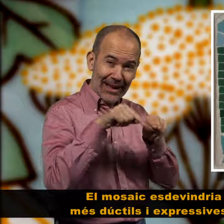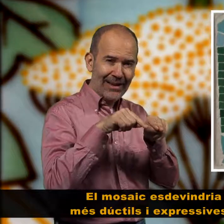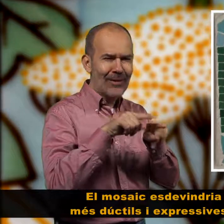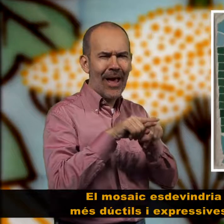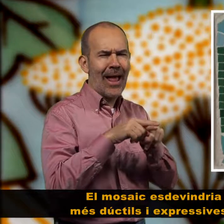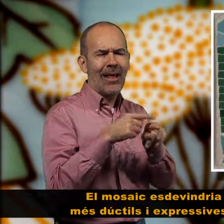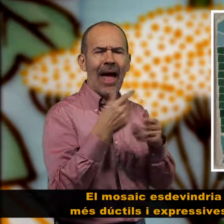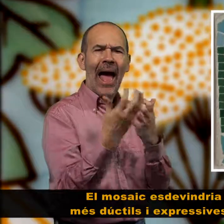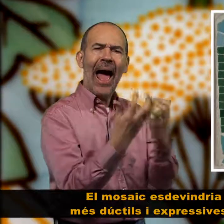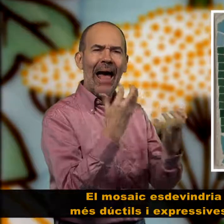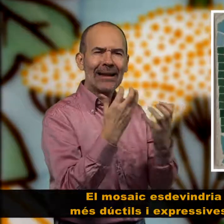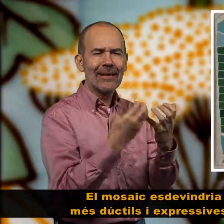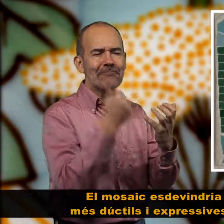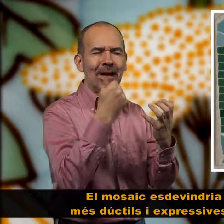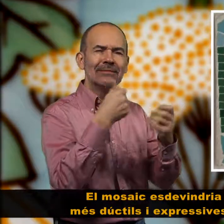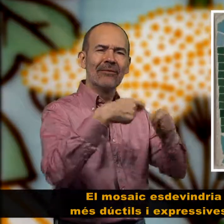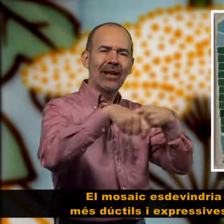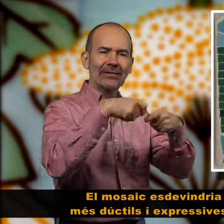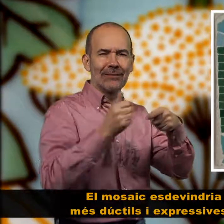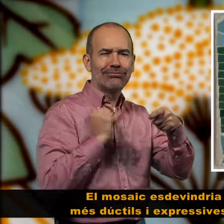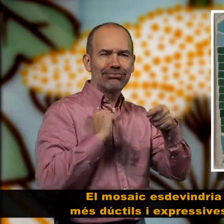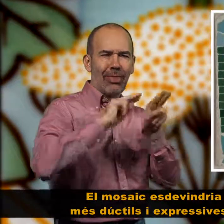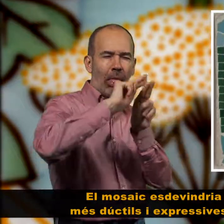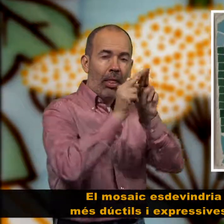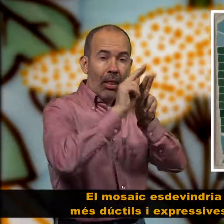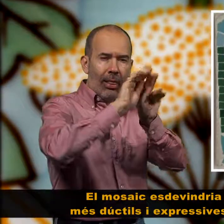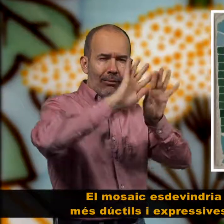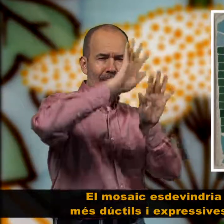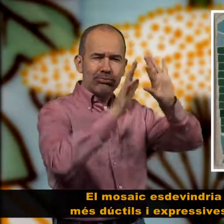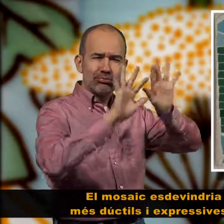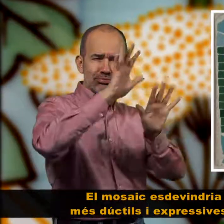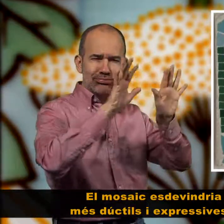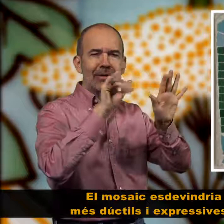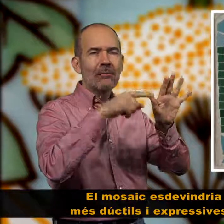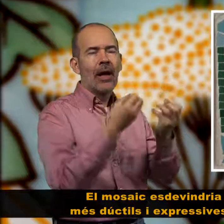El mosaic esdevindria una de les arts més dúctils i expressives del modernisme.